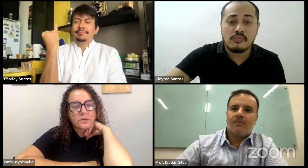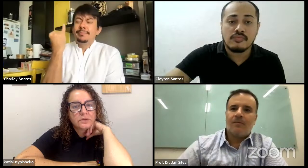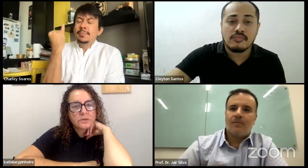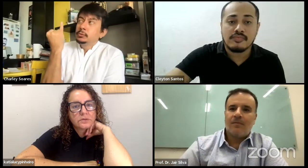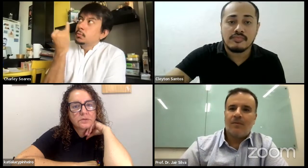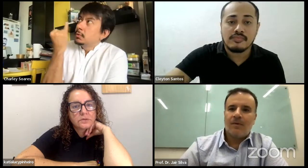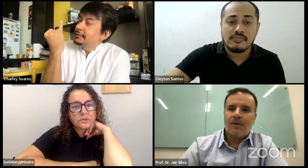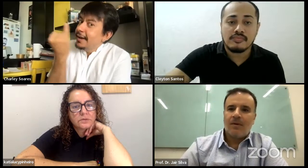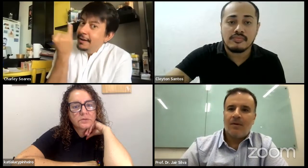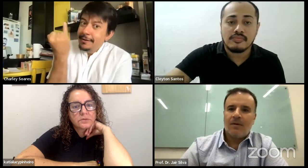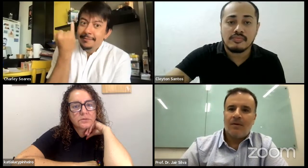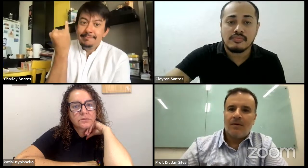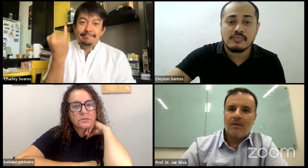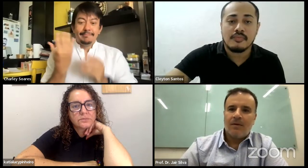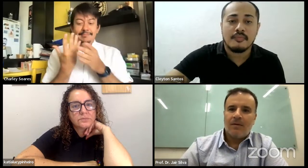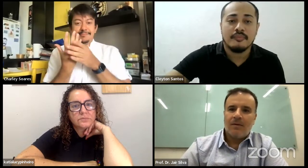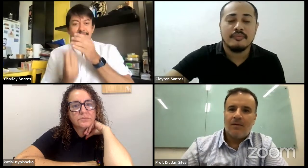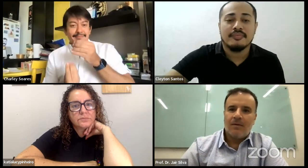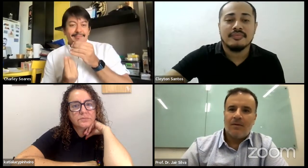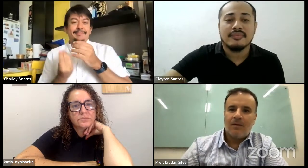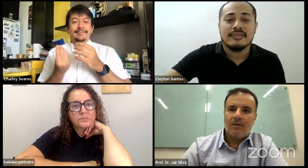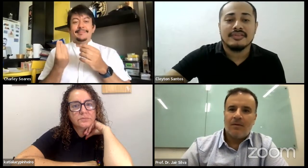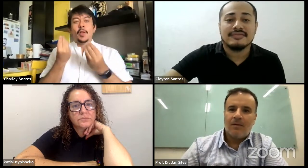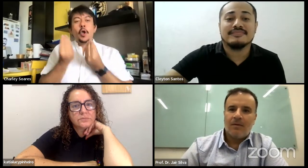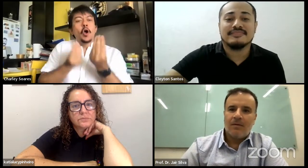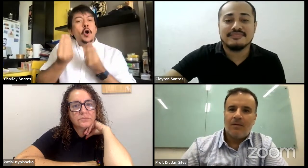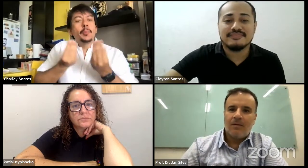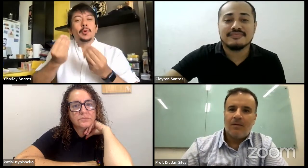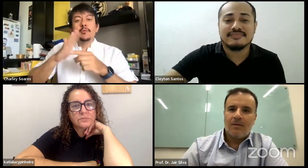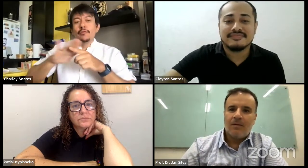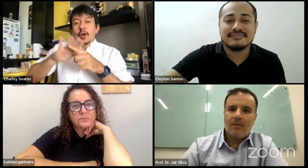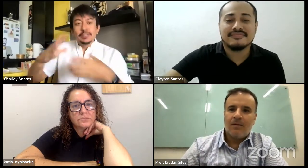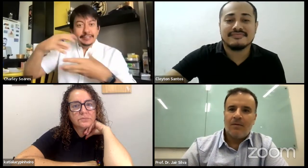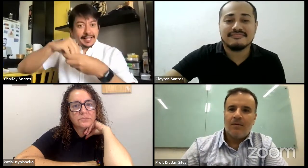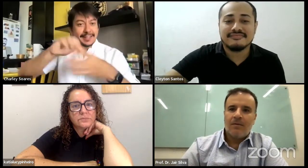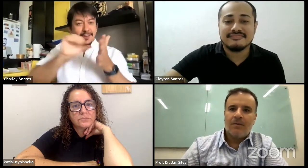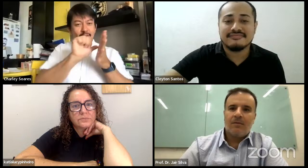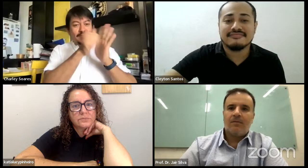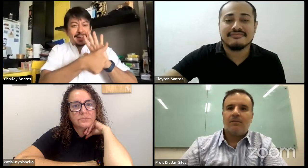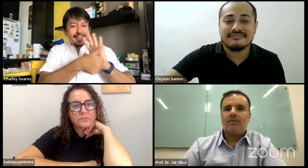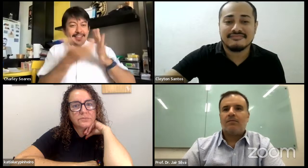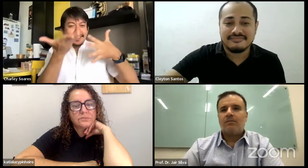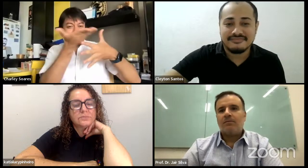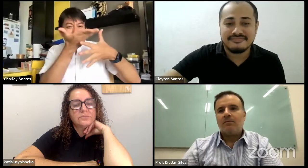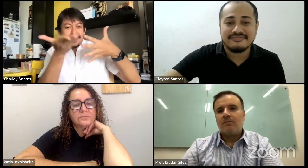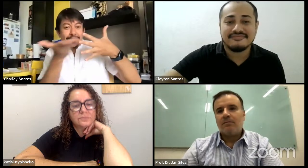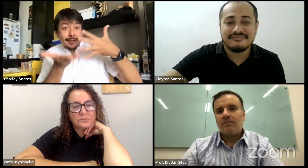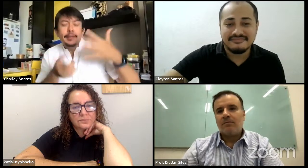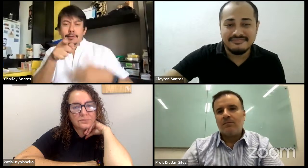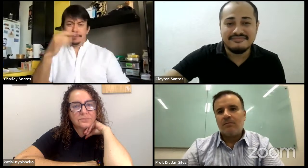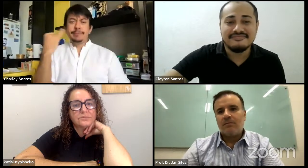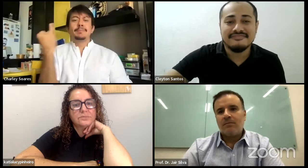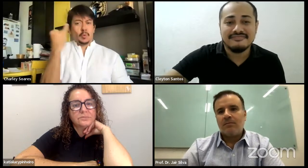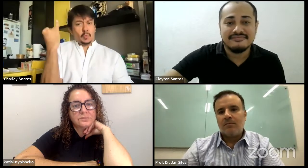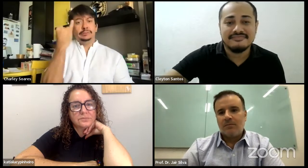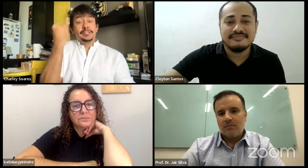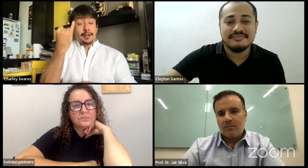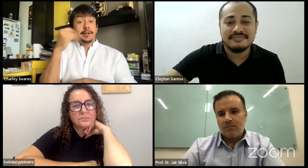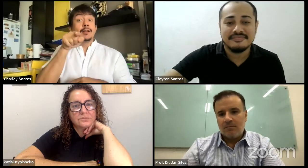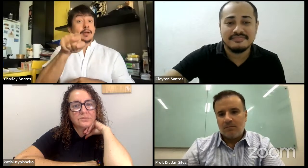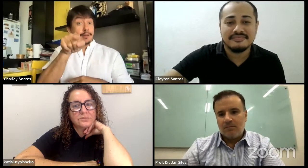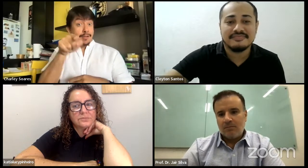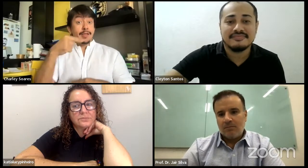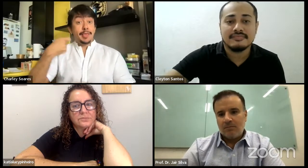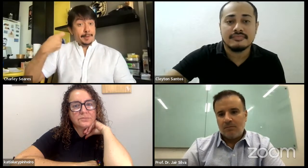Então, o tema da sua pesquisa é extremamente relevante, né? Sobre a redução em libras, a geotonologia